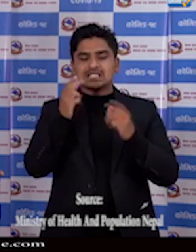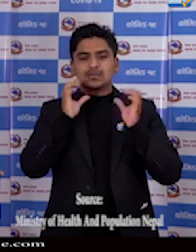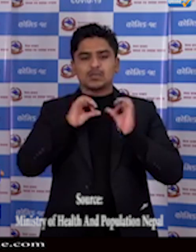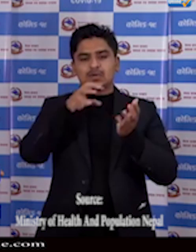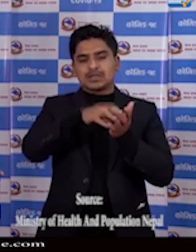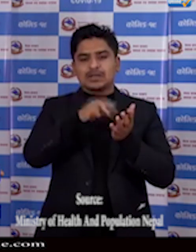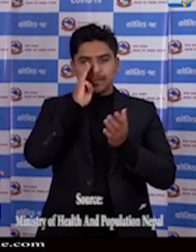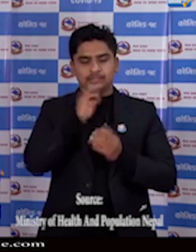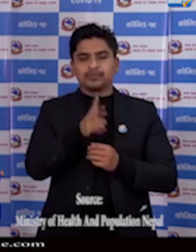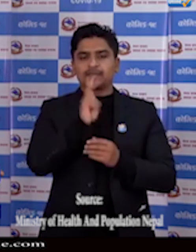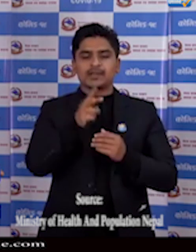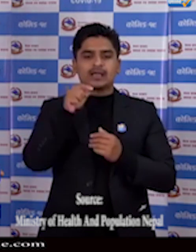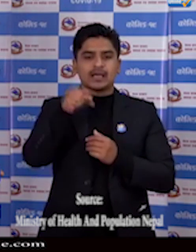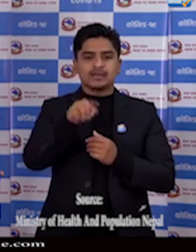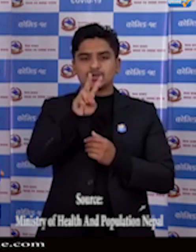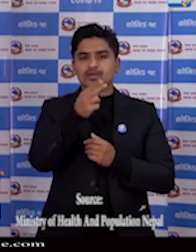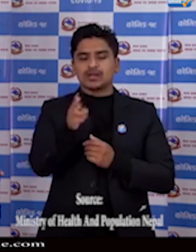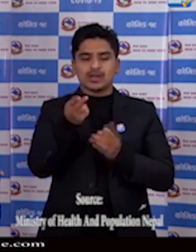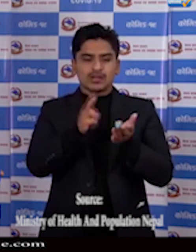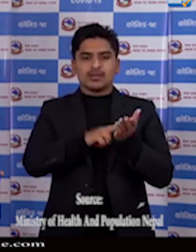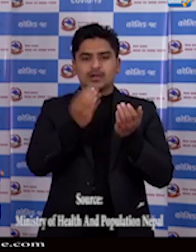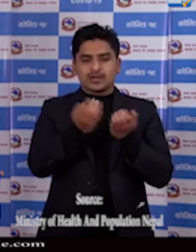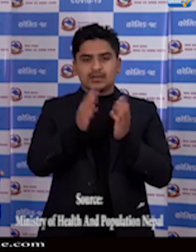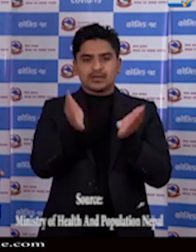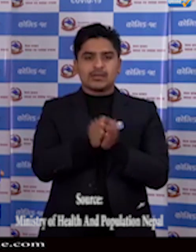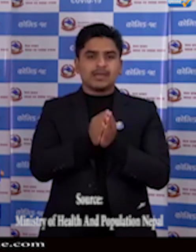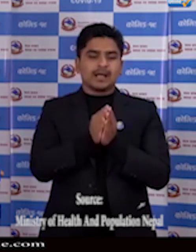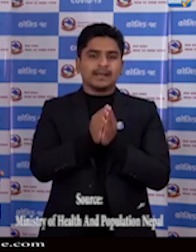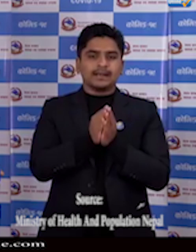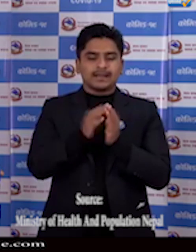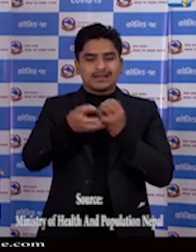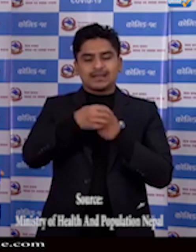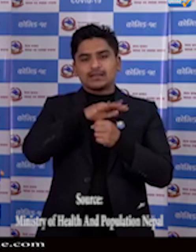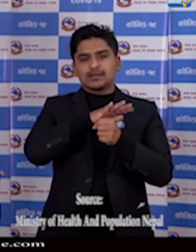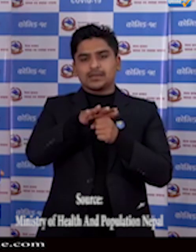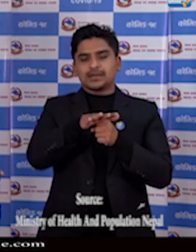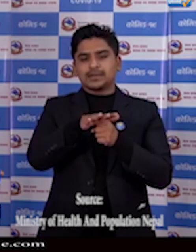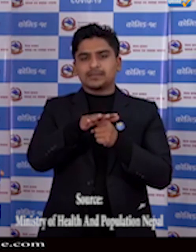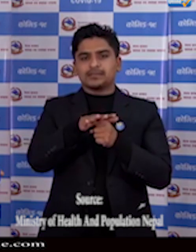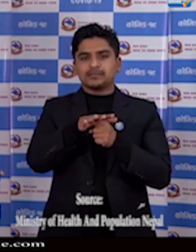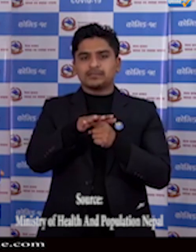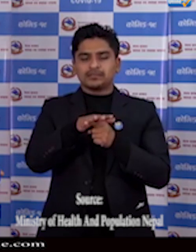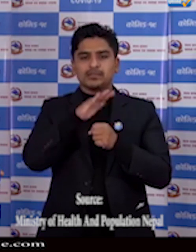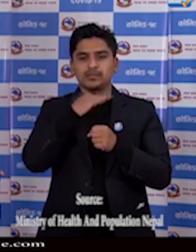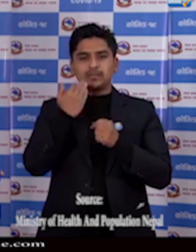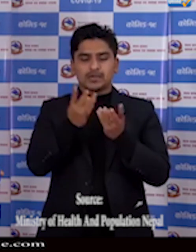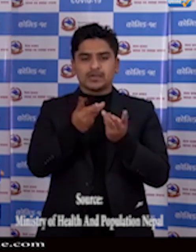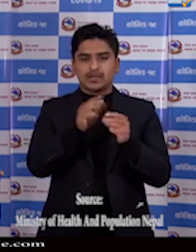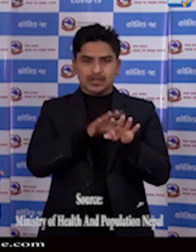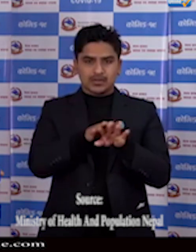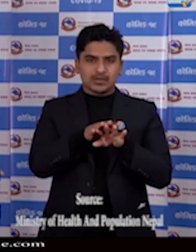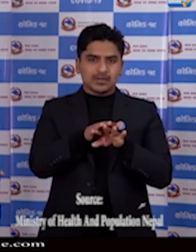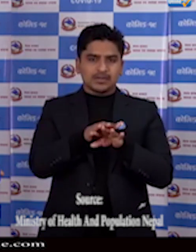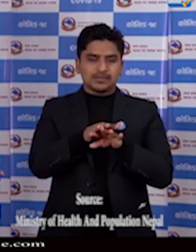प्रयोगशालामा। यसरी आज 2 जना थप गरी कुल देशभर मृत्यु भएका केसहरू,